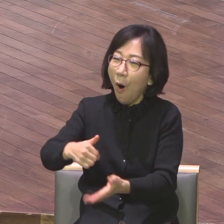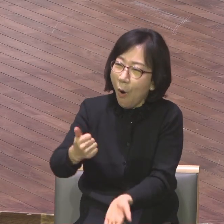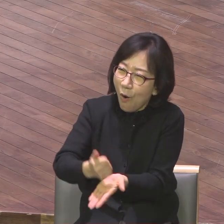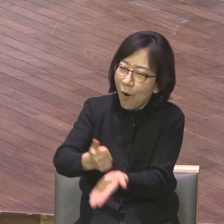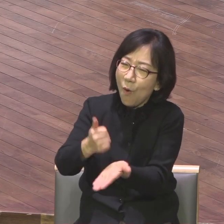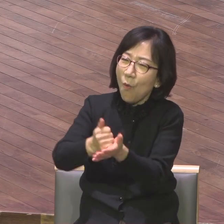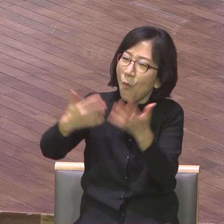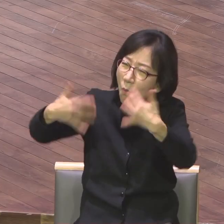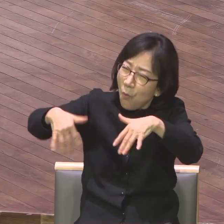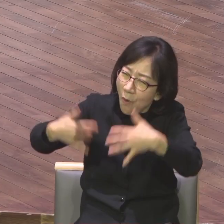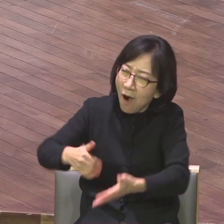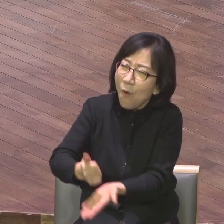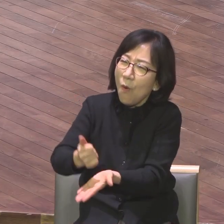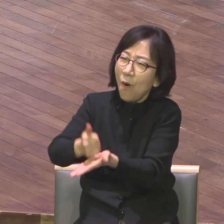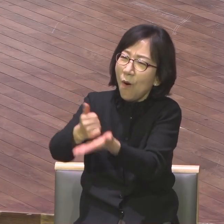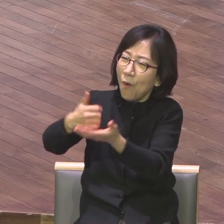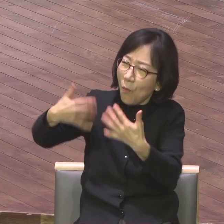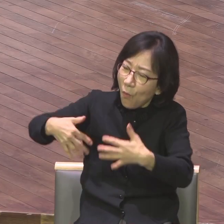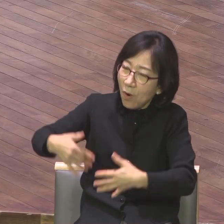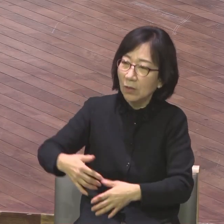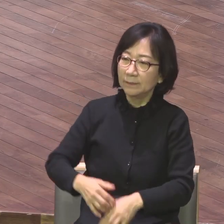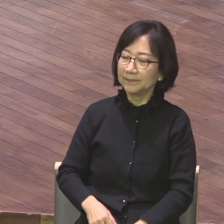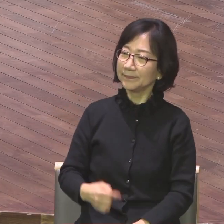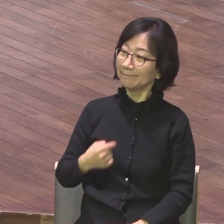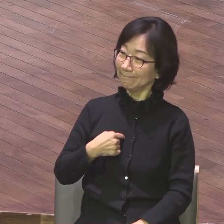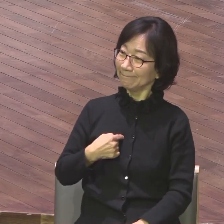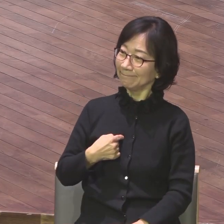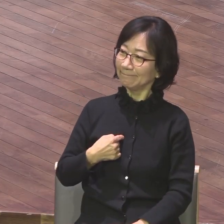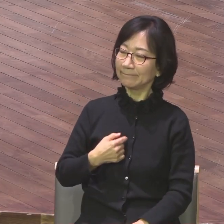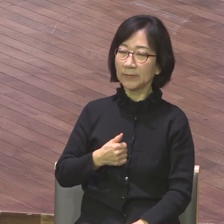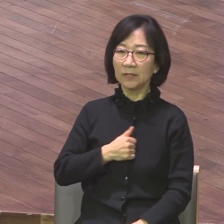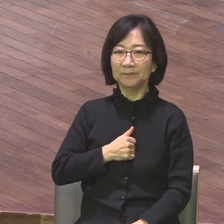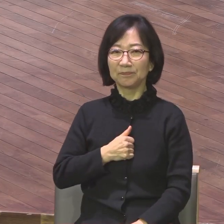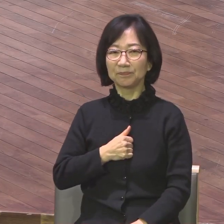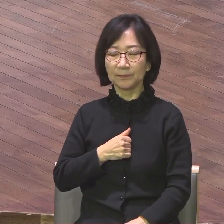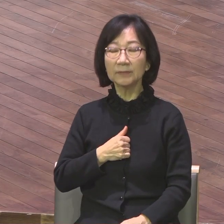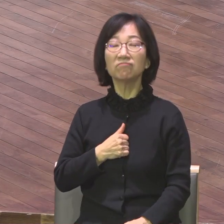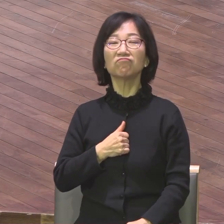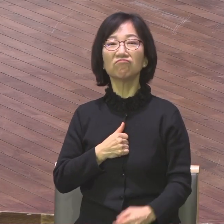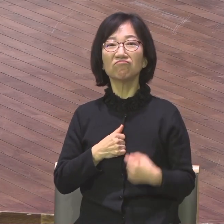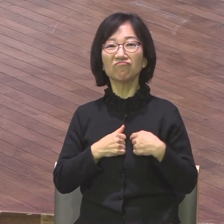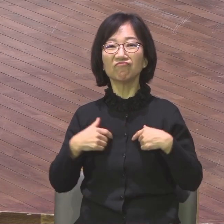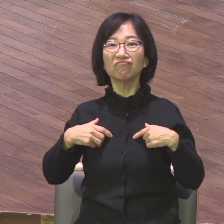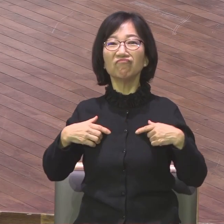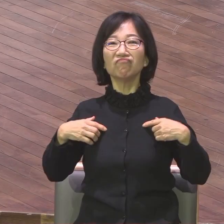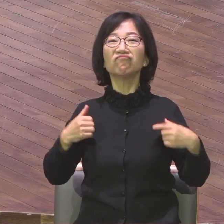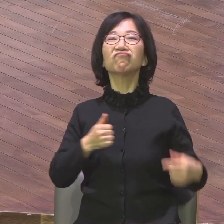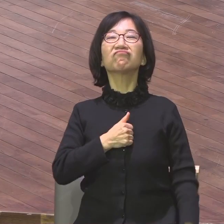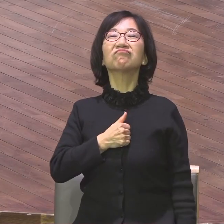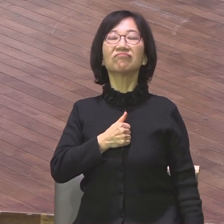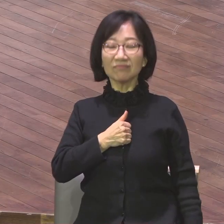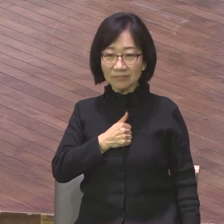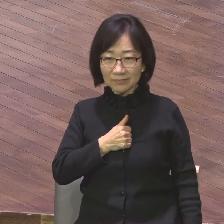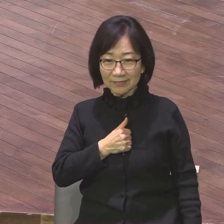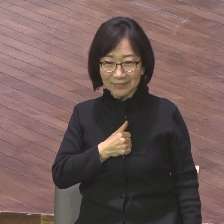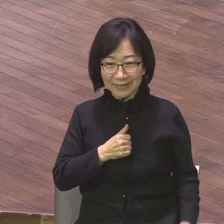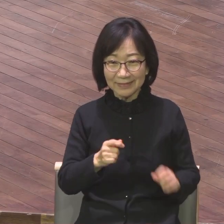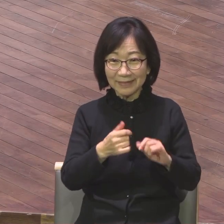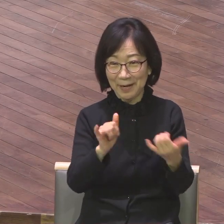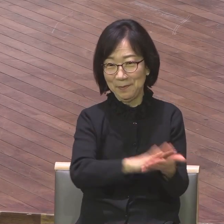변질돼요. 교만이 들어왔어. 내가 그래도 뭔가 영향력이 있으면 변해요.